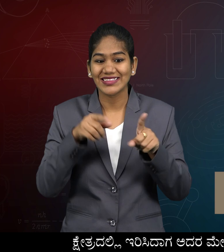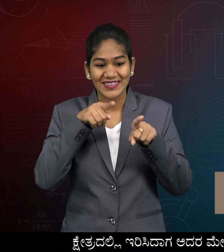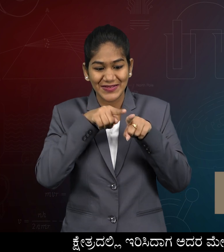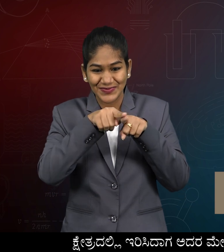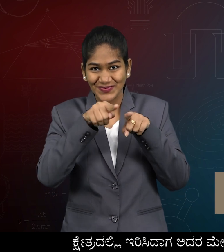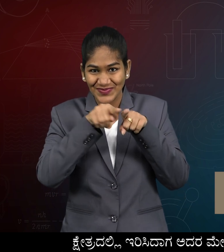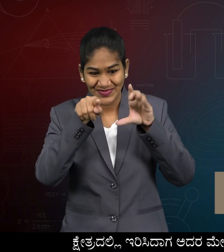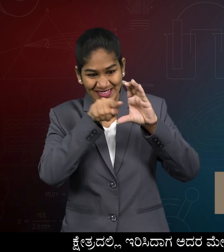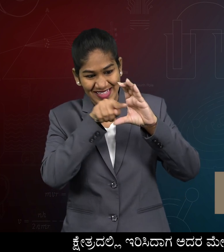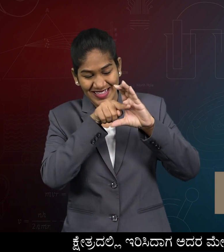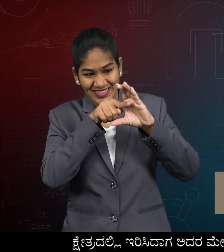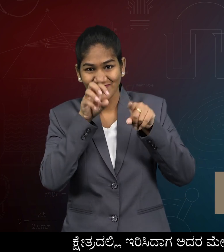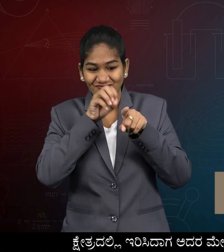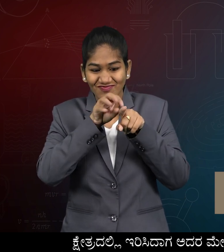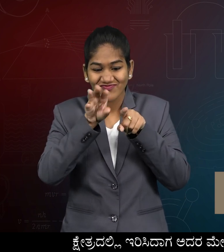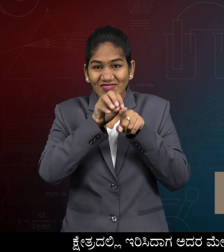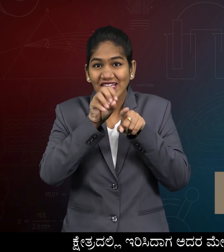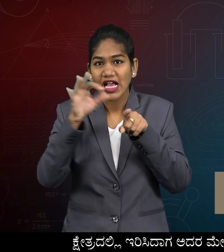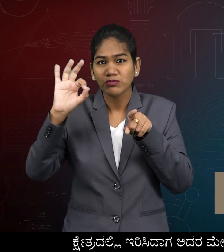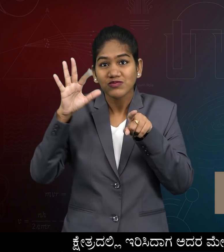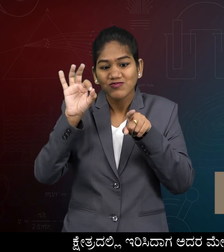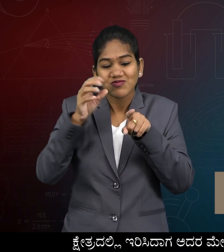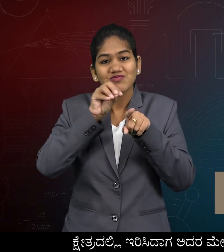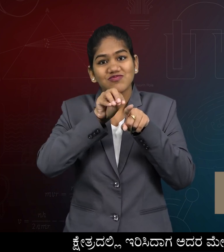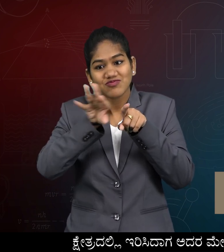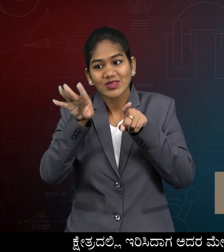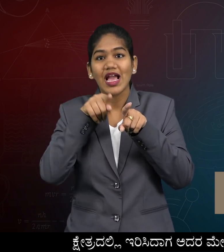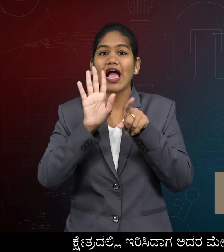ಇರಿಸಿದಾಗ ಅದರ ಮೇಲೆ ಬಲವನ್ನು ಬೀರುತ್ತದೆ ಎಂದು ಸೂಚಿಸುತ್ತದೆ.